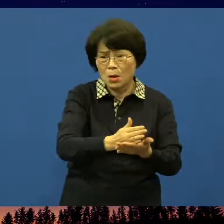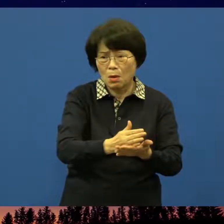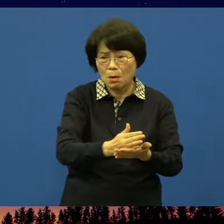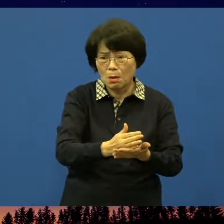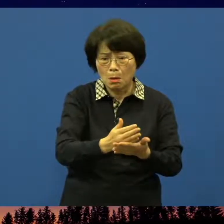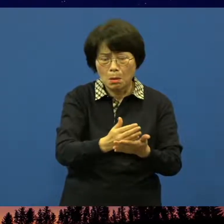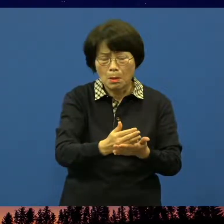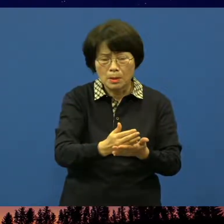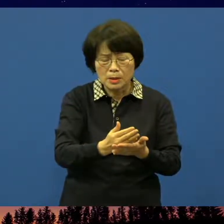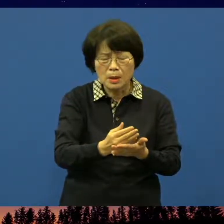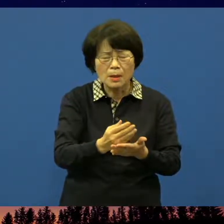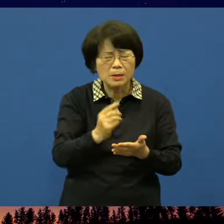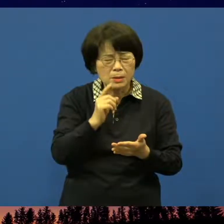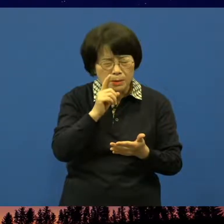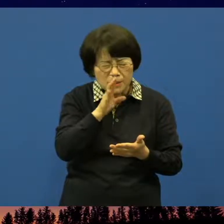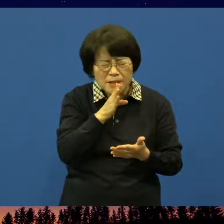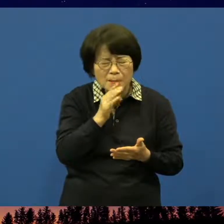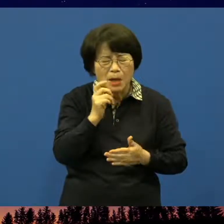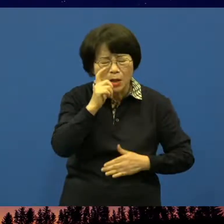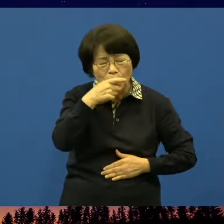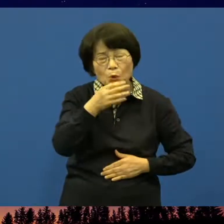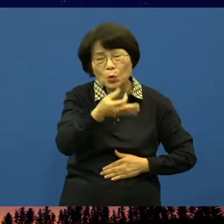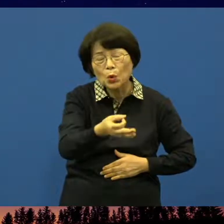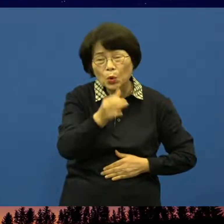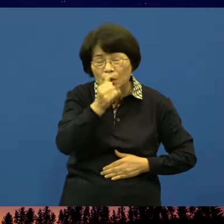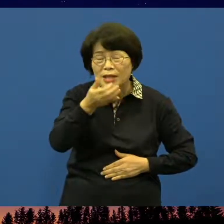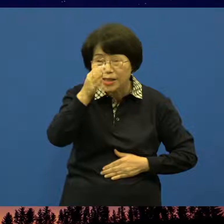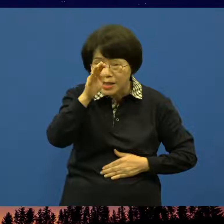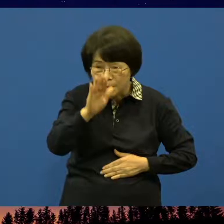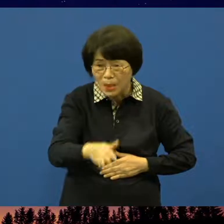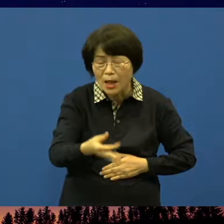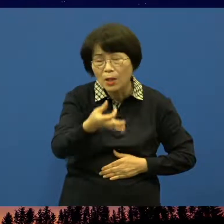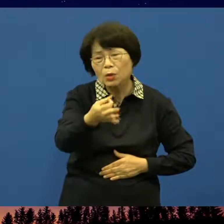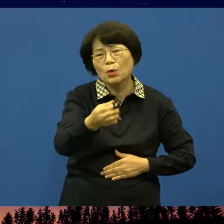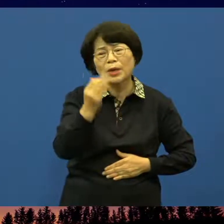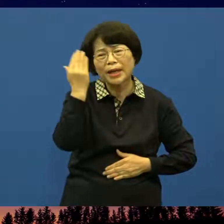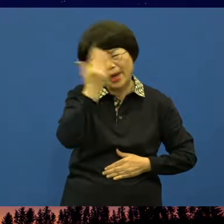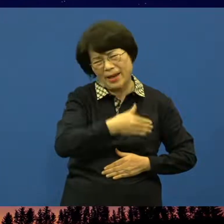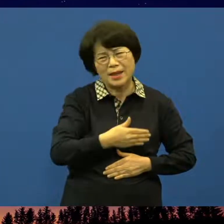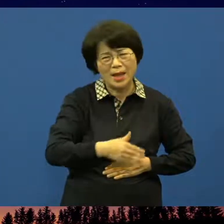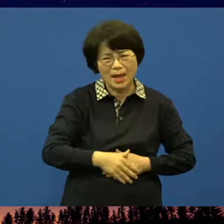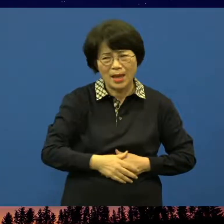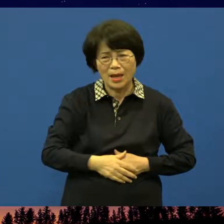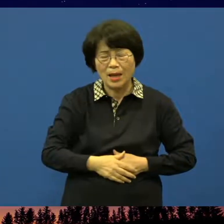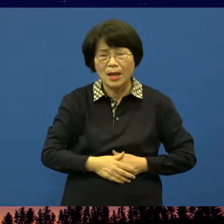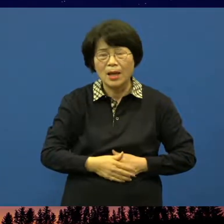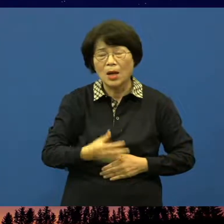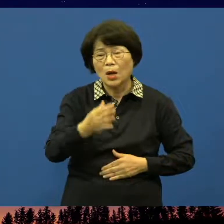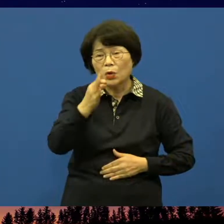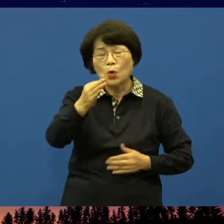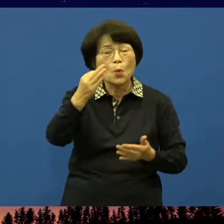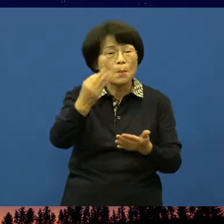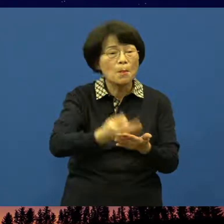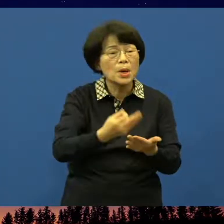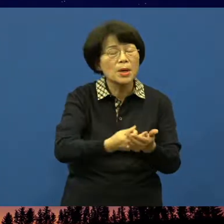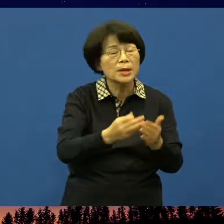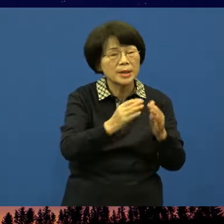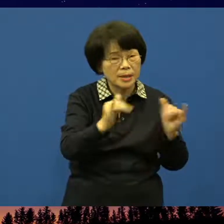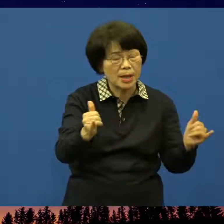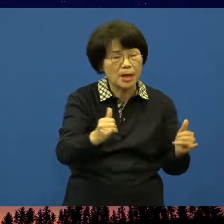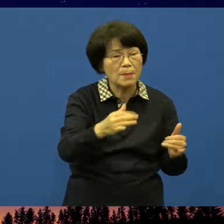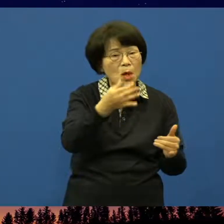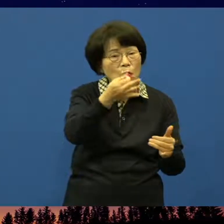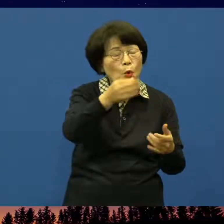더러운 돈도 있지만 돈 자체는 더러운 게 아니죠, 여러분. 문제는 그 돈을 버는 그 사람이 돈에